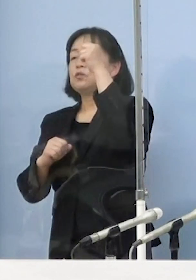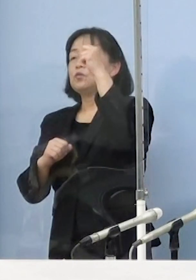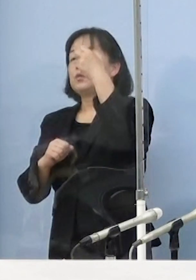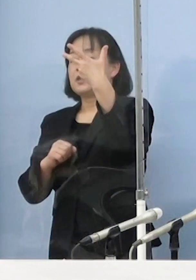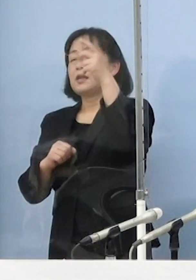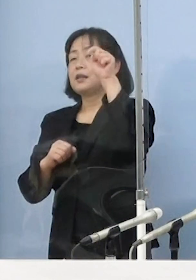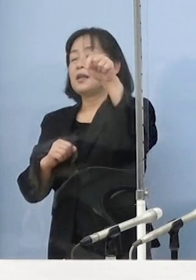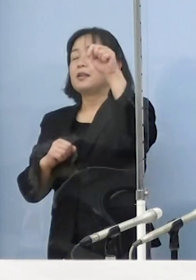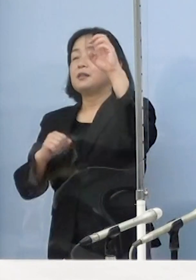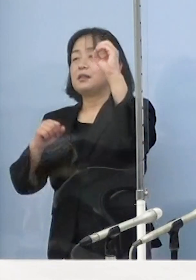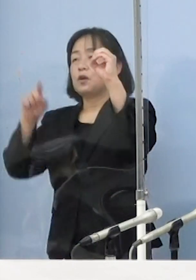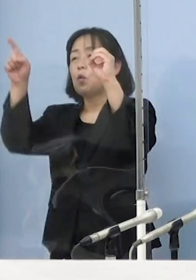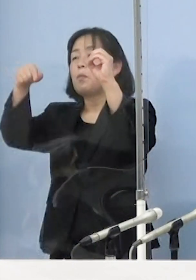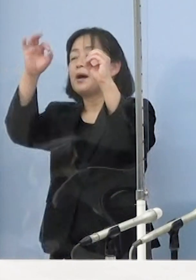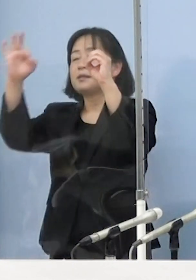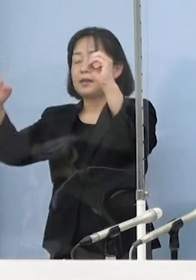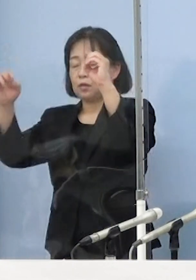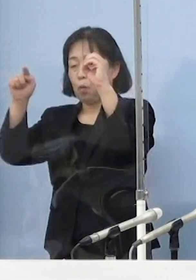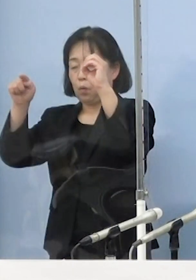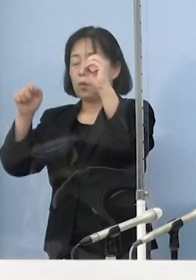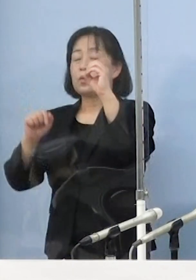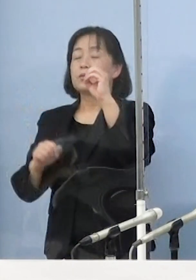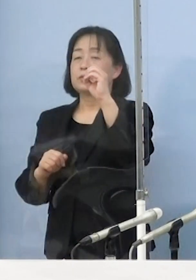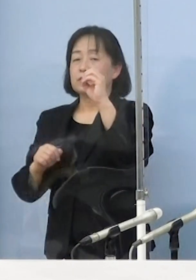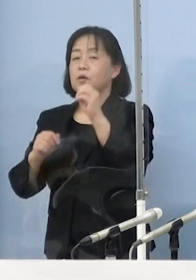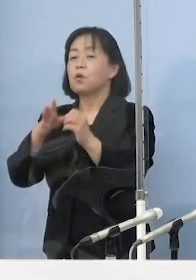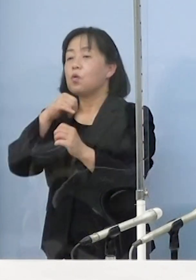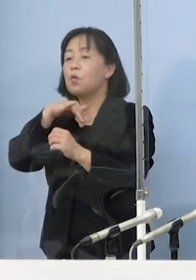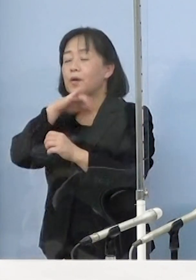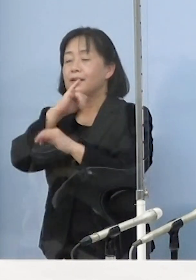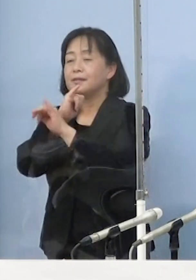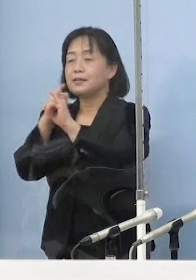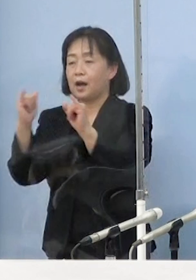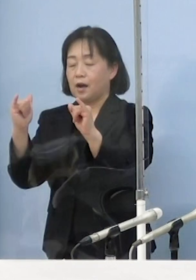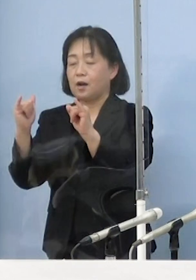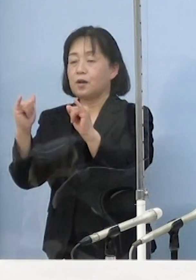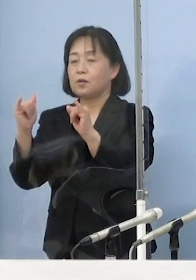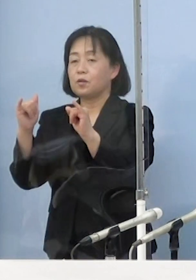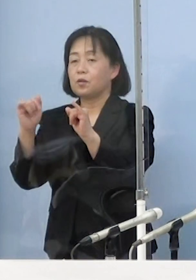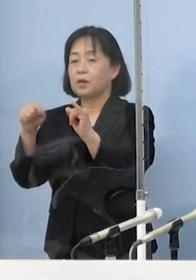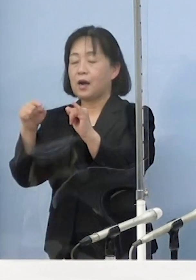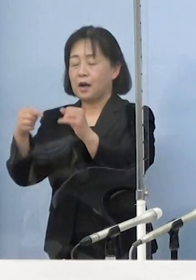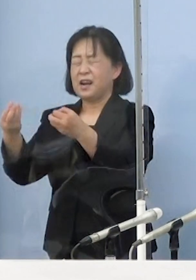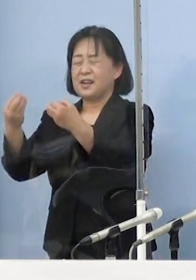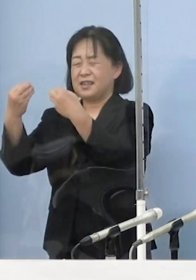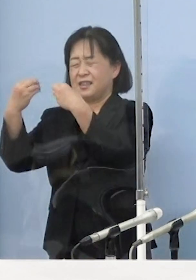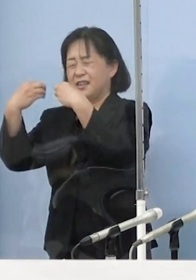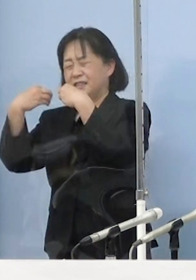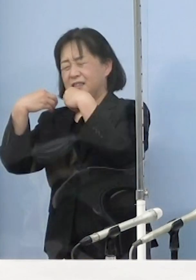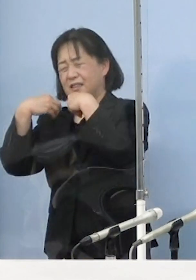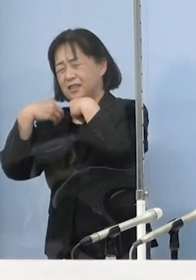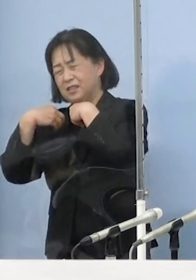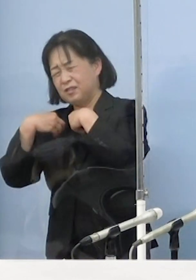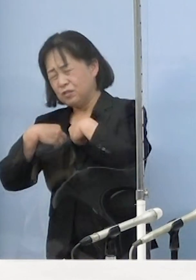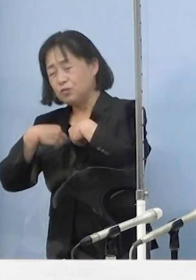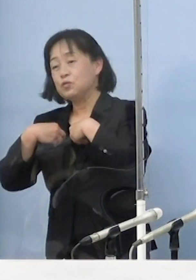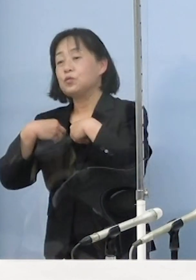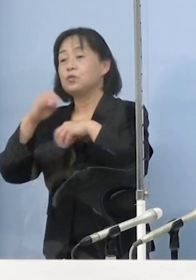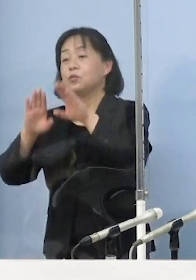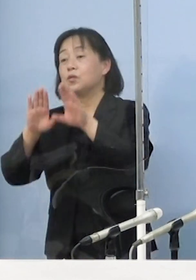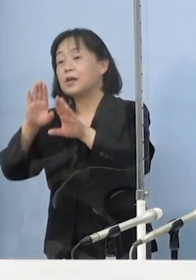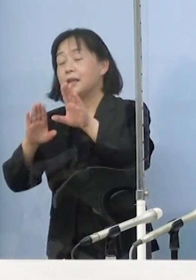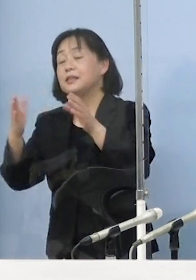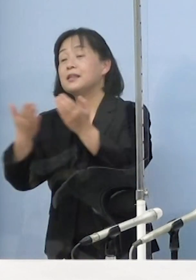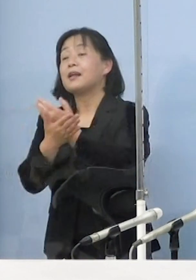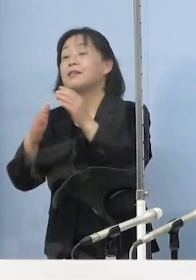77.0%、 非常に高齢者を感染をさせてしまった、そうした事例ということ